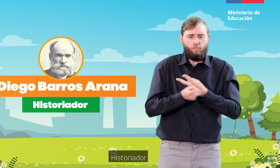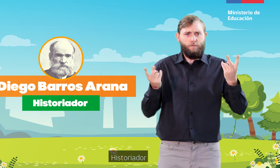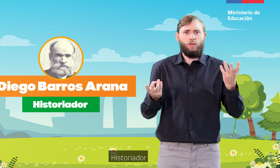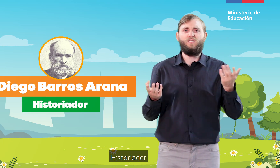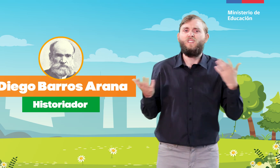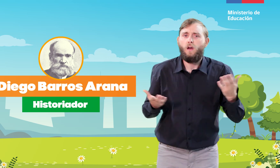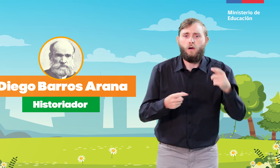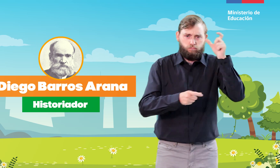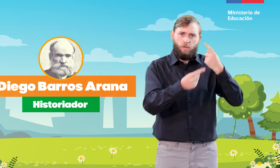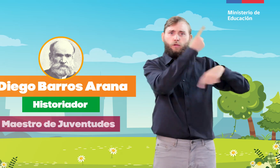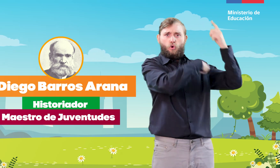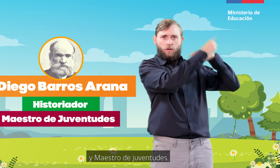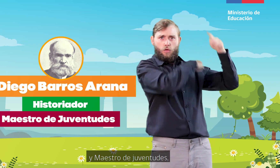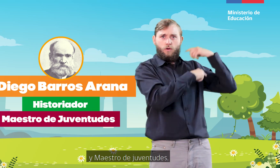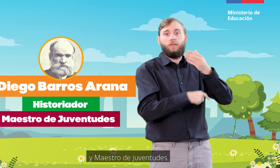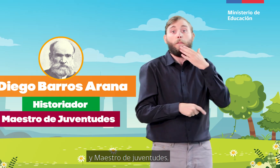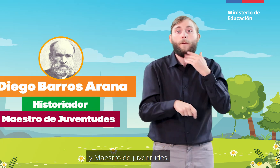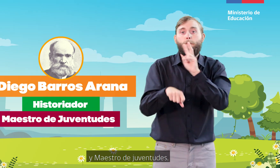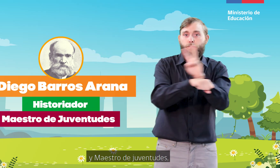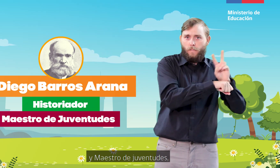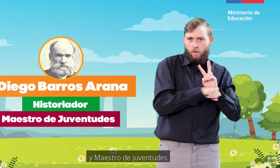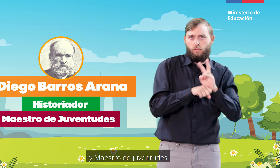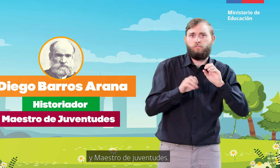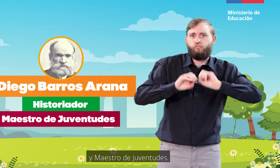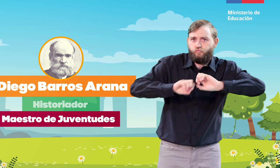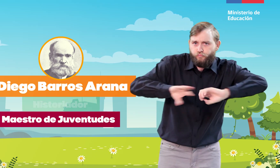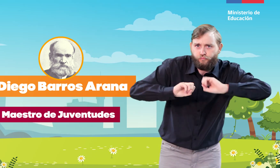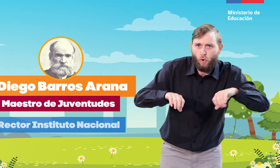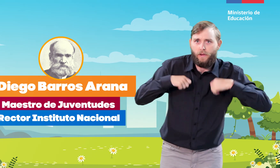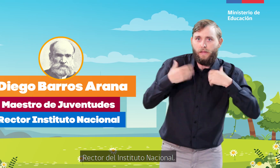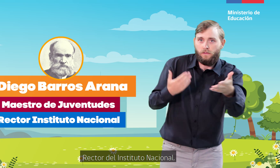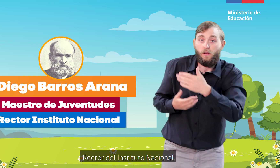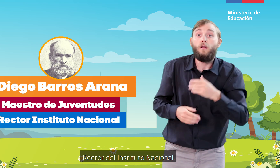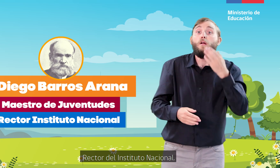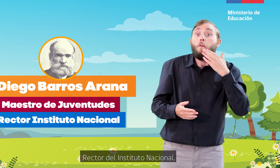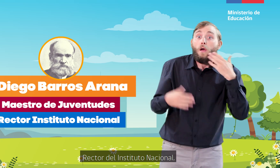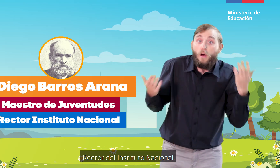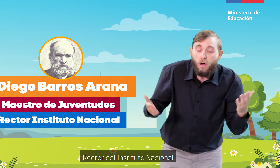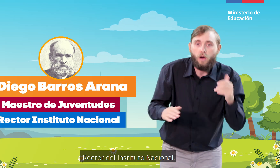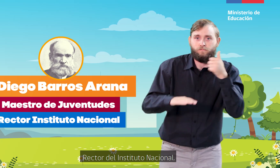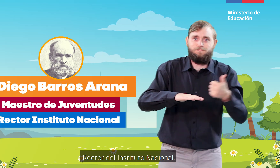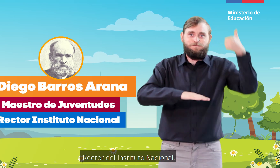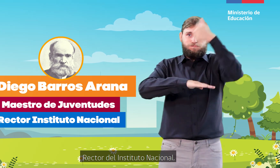historiador y maestro de juventudes, rector del Instituto Nacional.